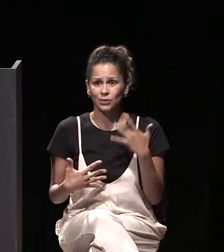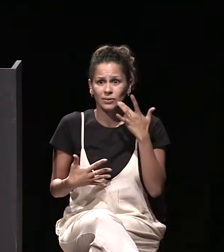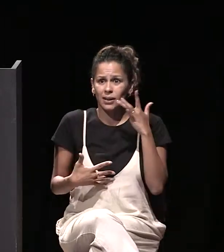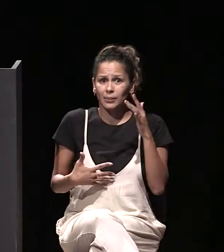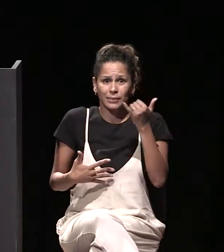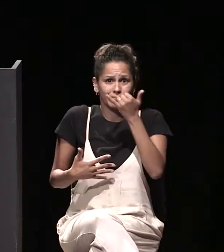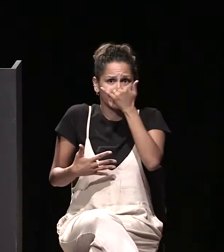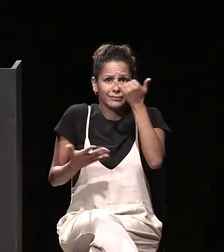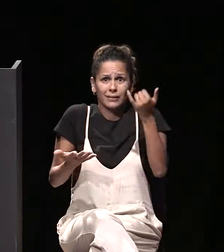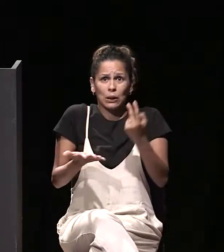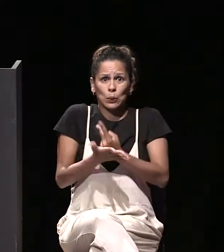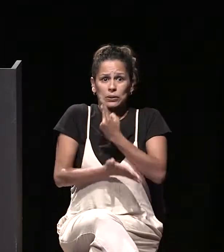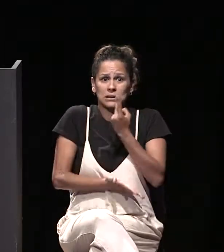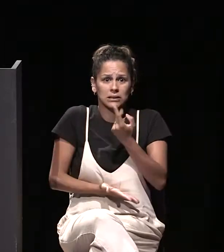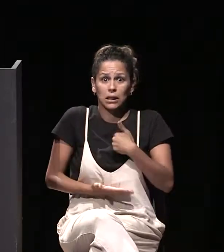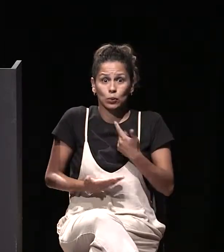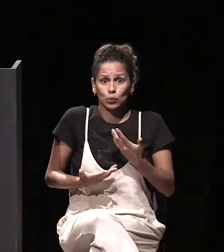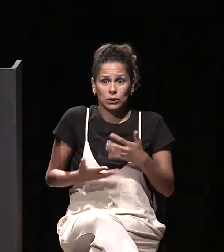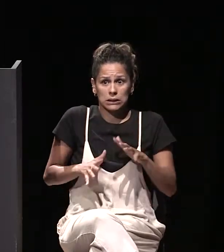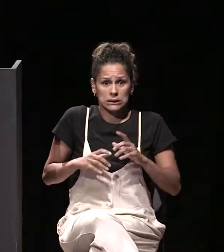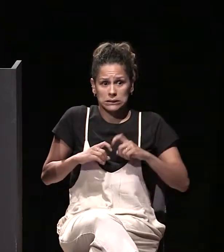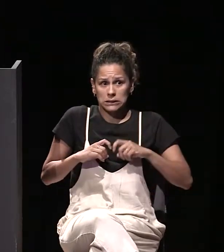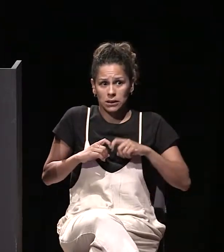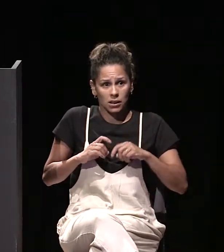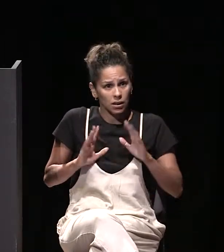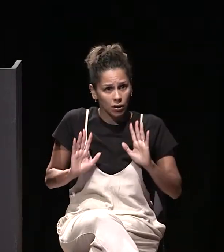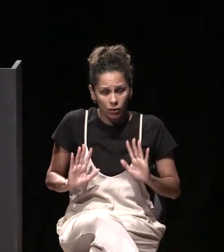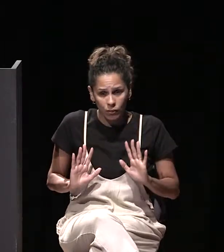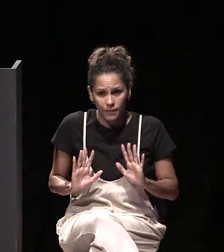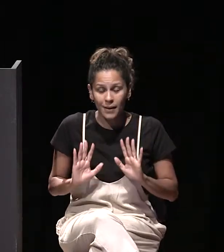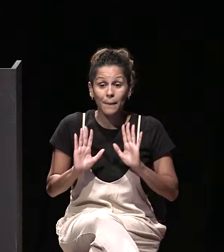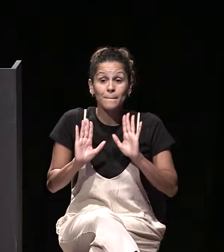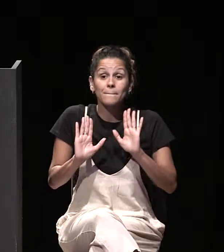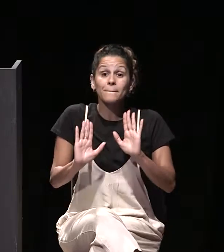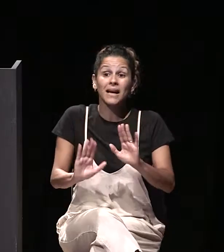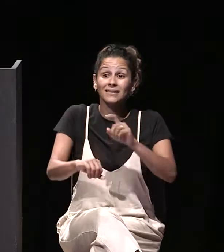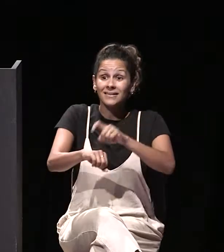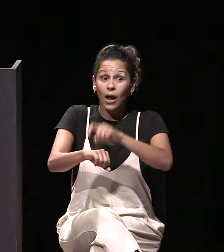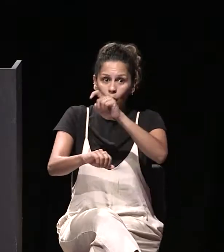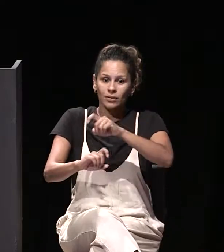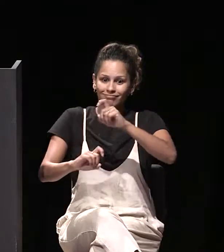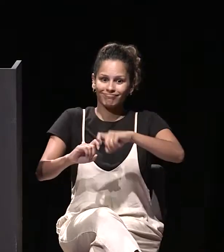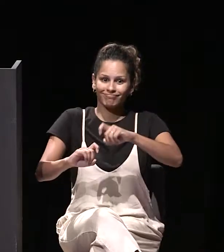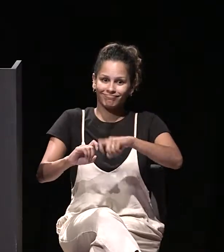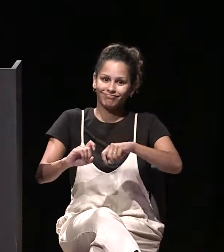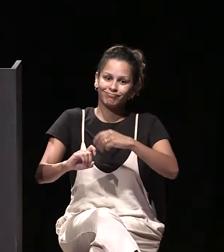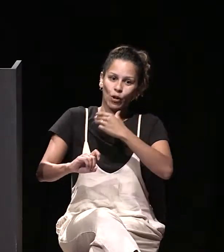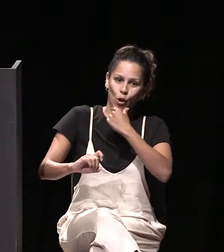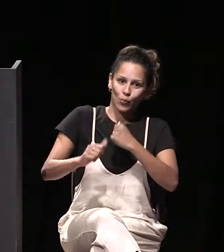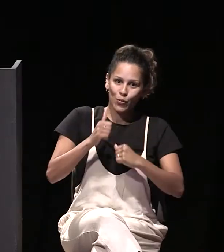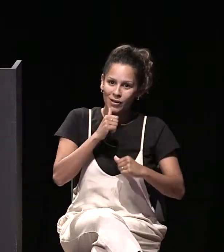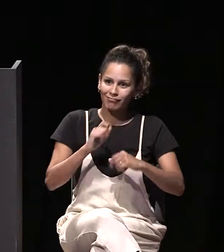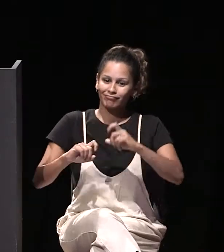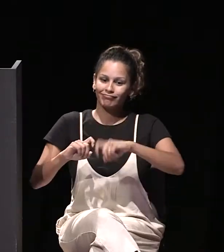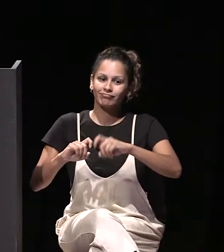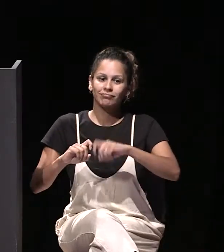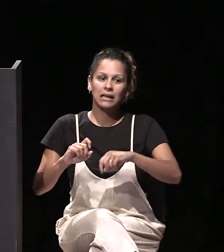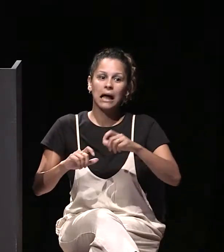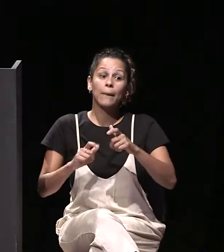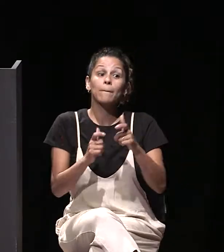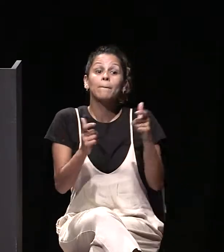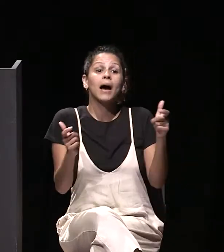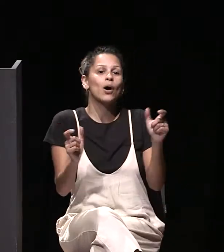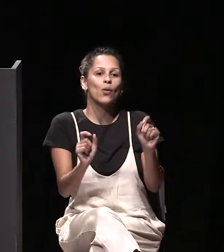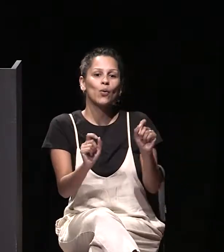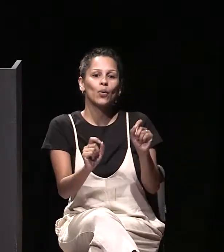estava pensando ter uma relação sexual, mas quando ela tem a relação sexual, muitas vezes ela tem porque o namorado